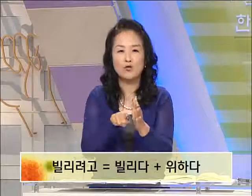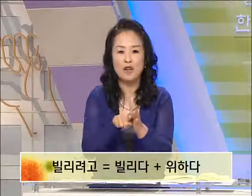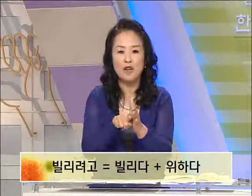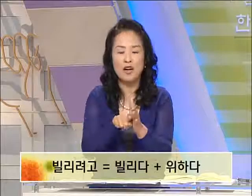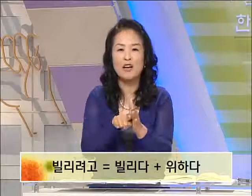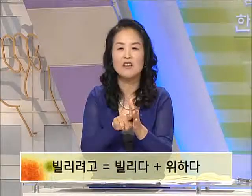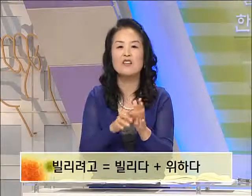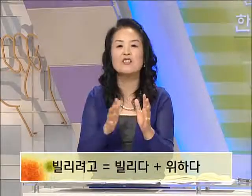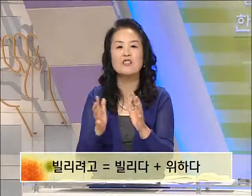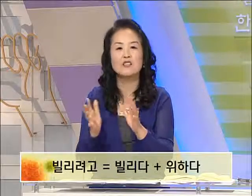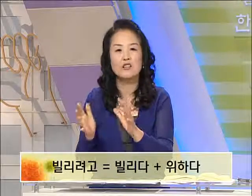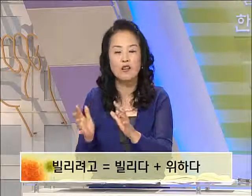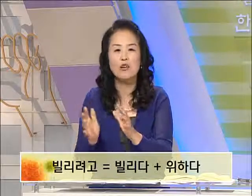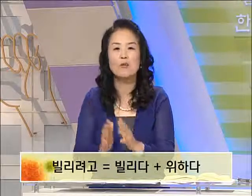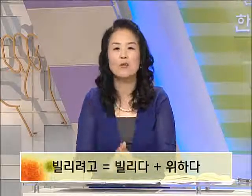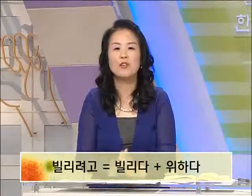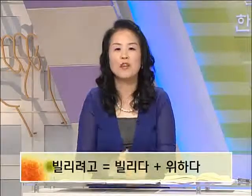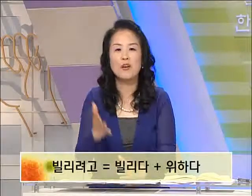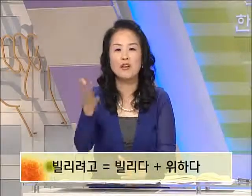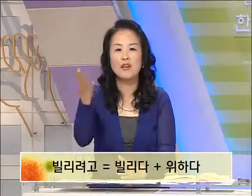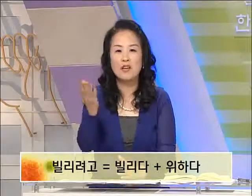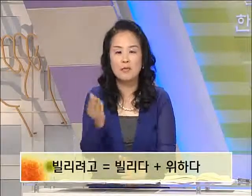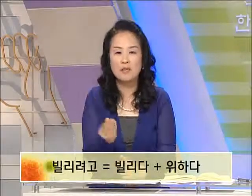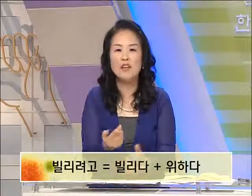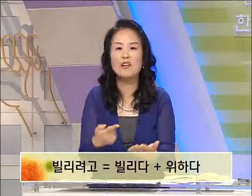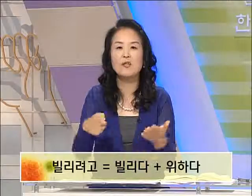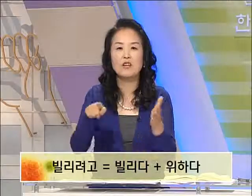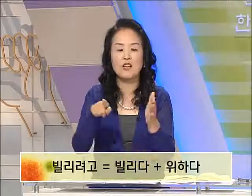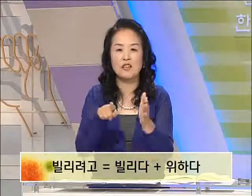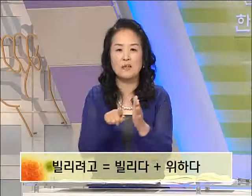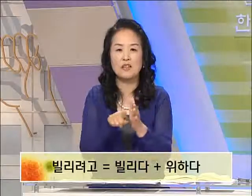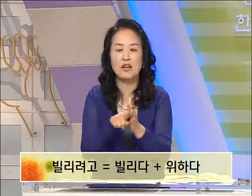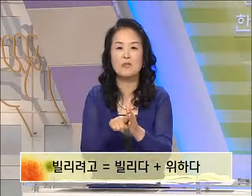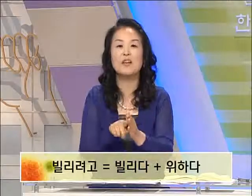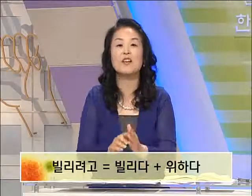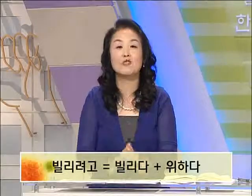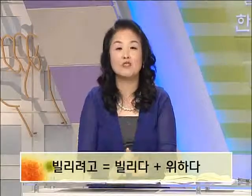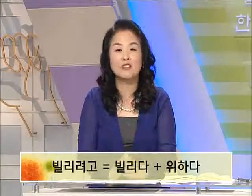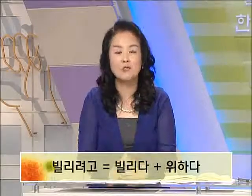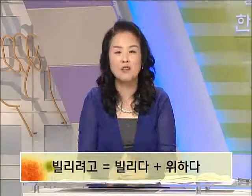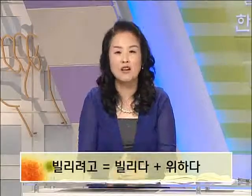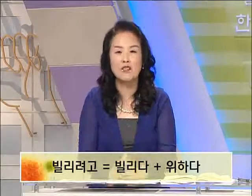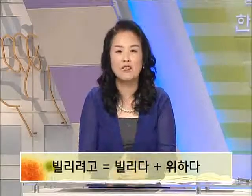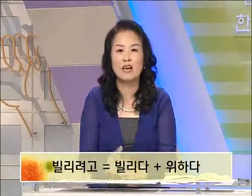수화가 연이어서 표현이 되면 빌리려고가 되겠습니다. 자, 빌리다라는 수화 처음 나오죠? 빌리다라는 수 Sul